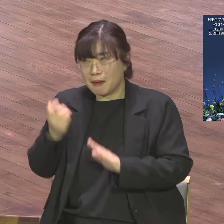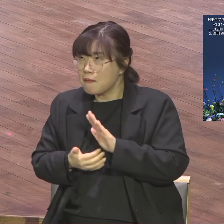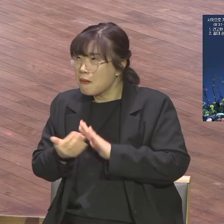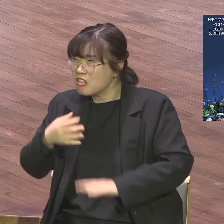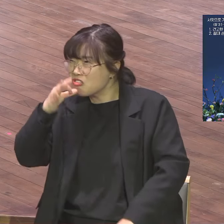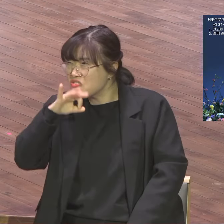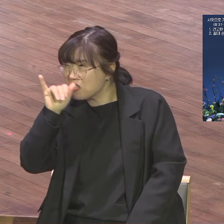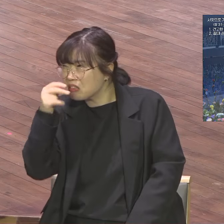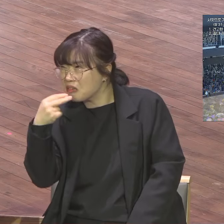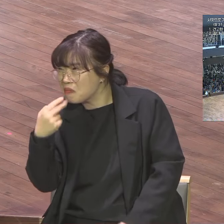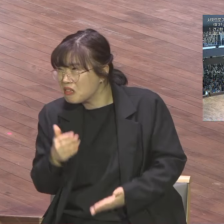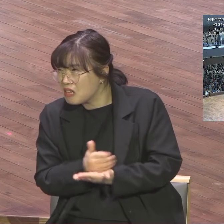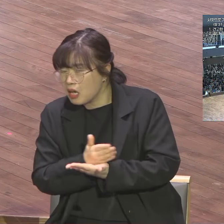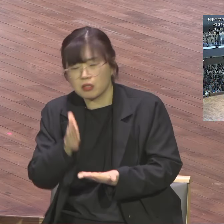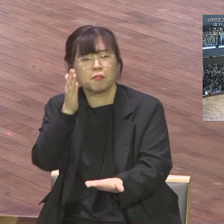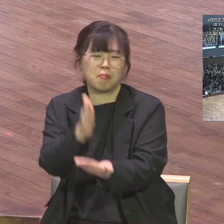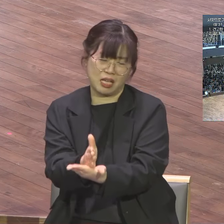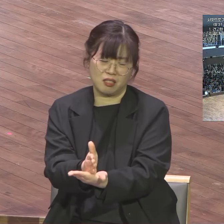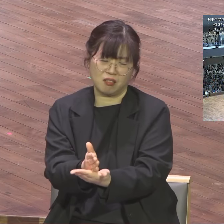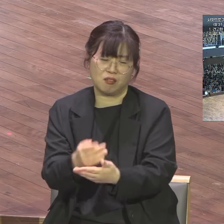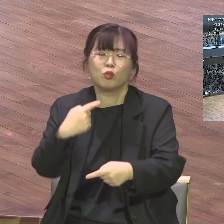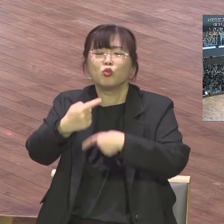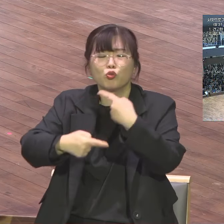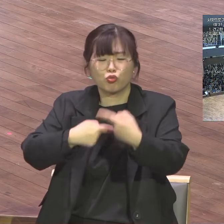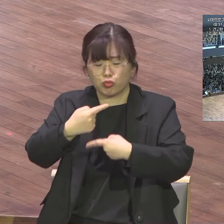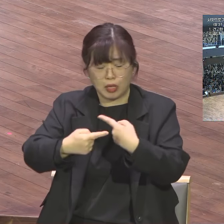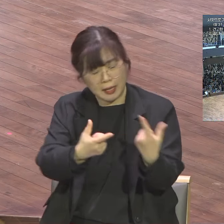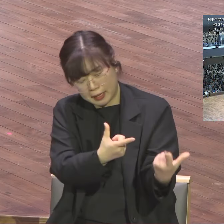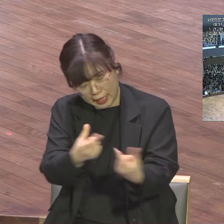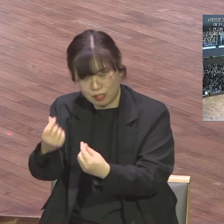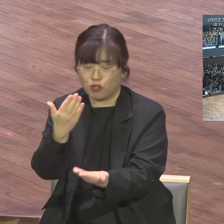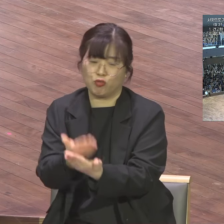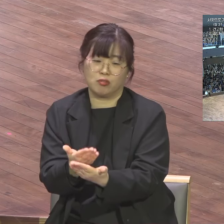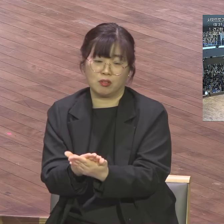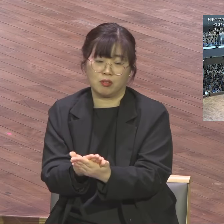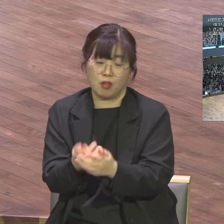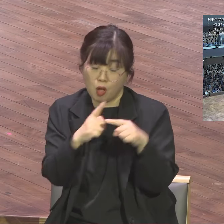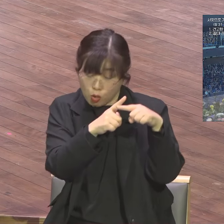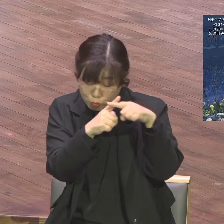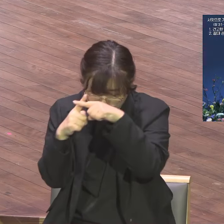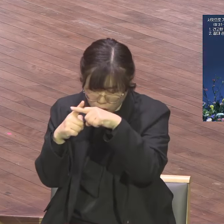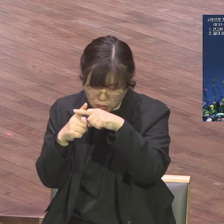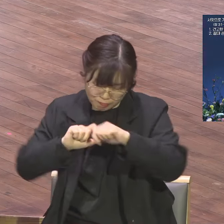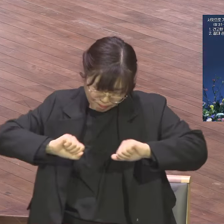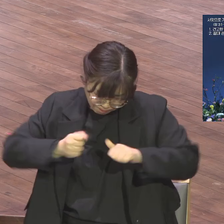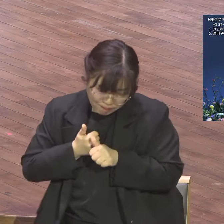따라서 하세요. 무조건 순종하자. 무조건 순종입니다.